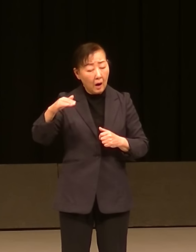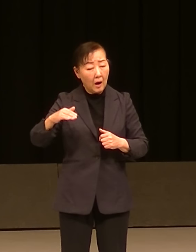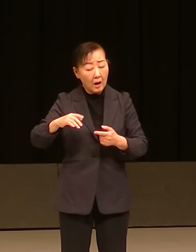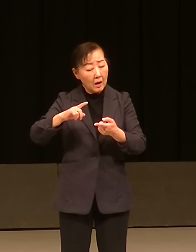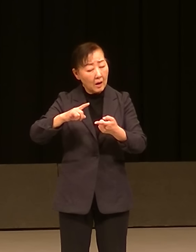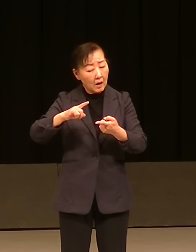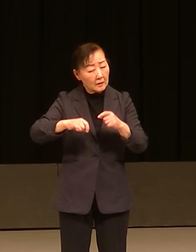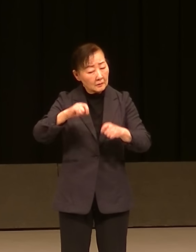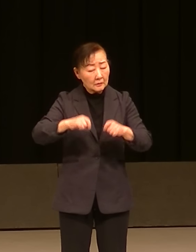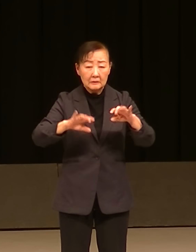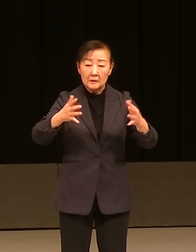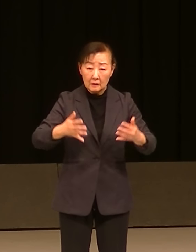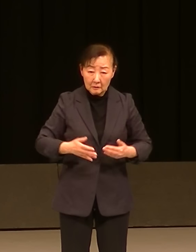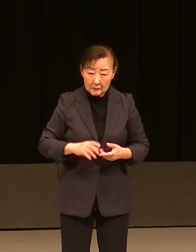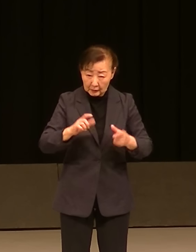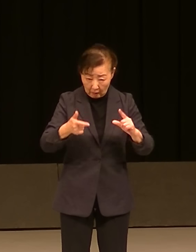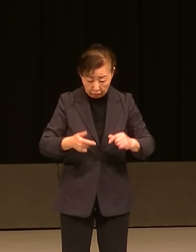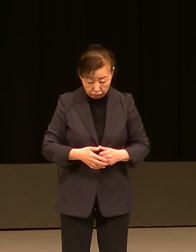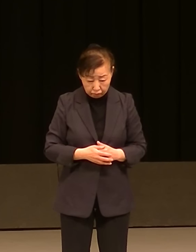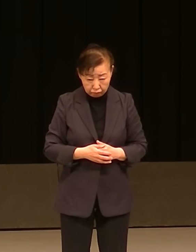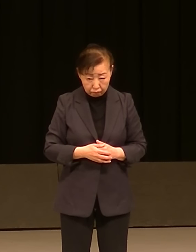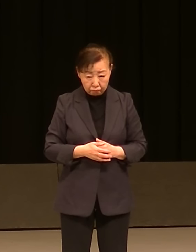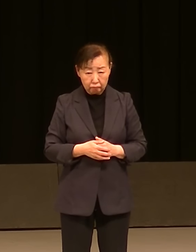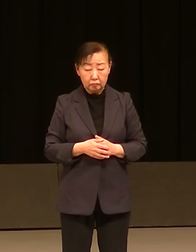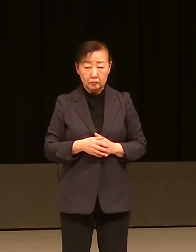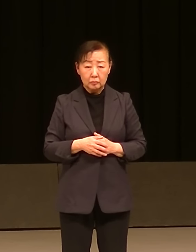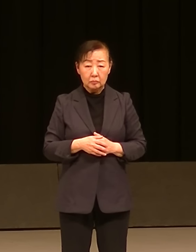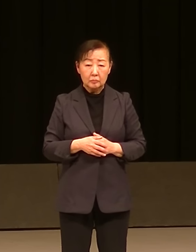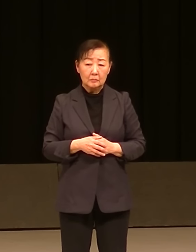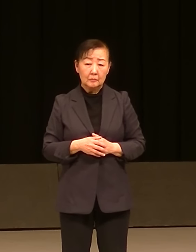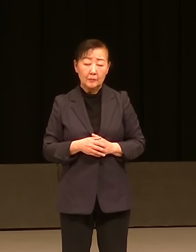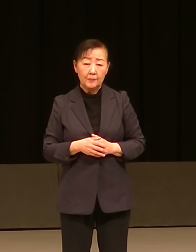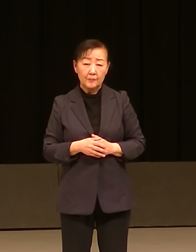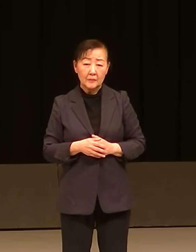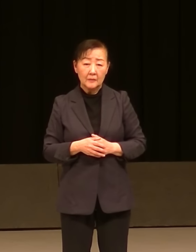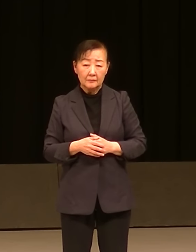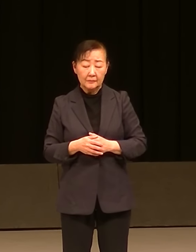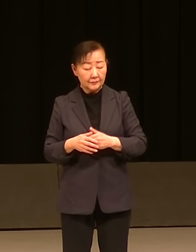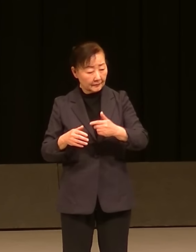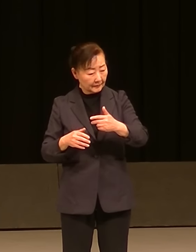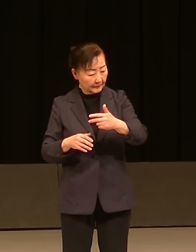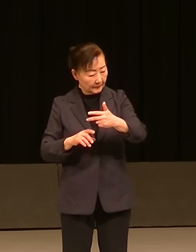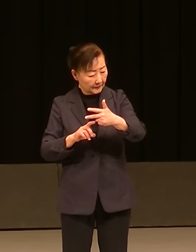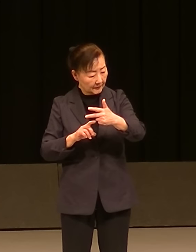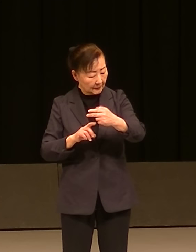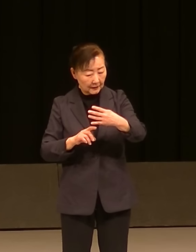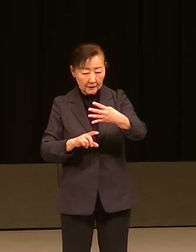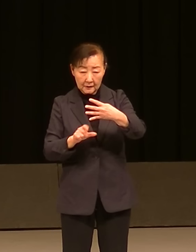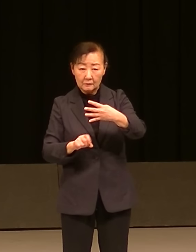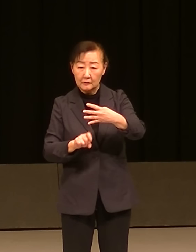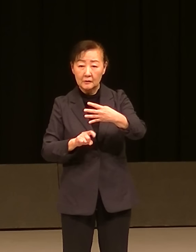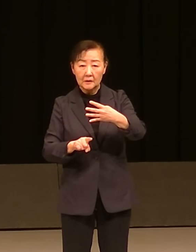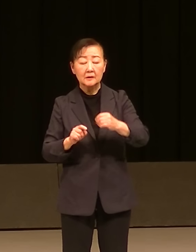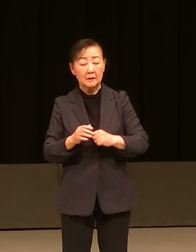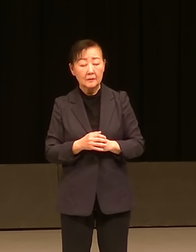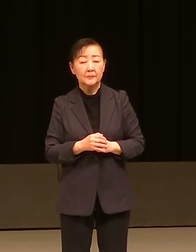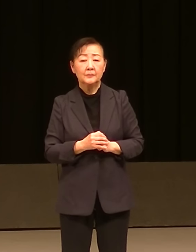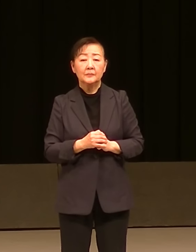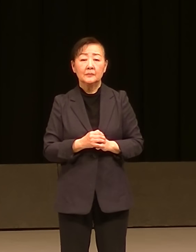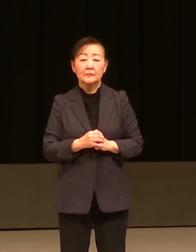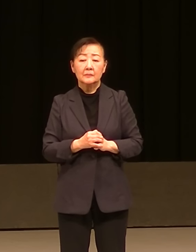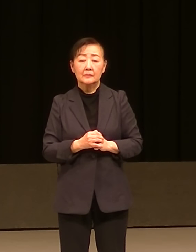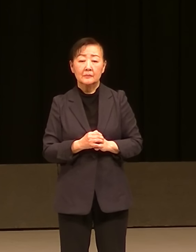ますが、ちょっと、まあ、びっくりを、いたしました。7月11日の、夜のことでござい